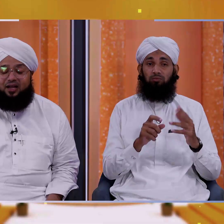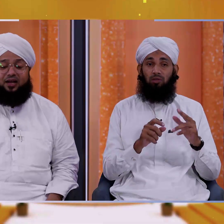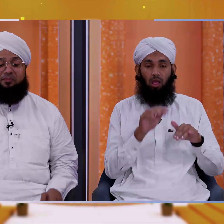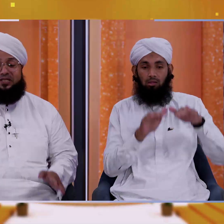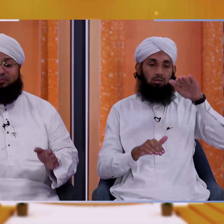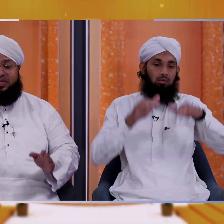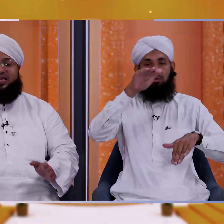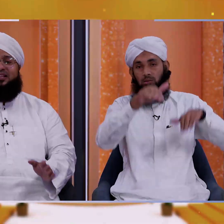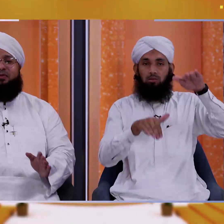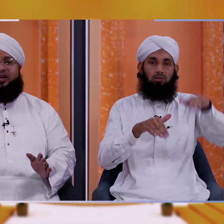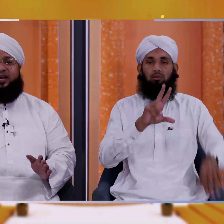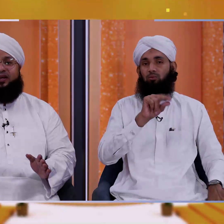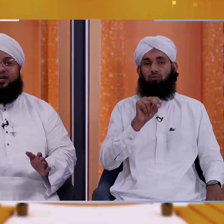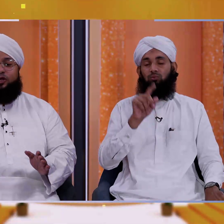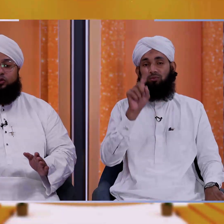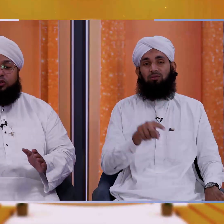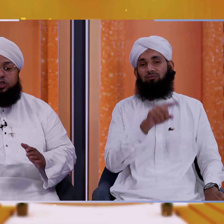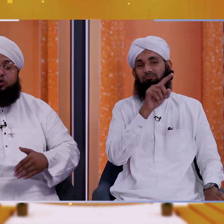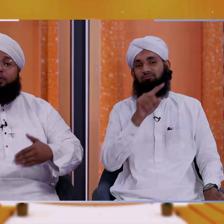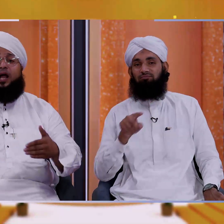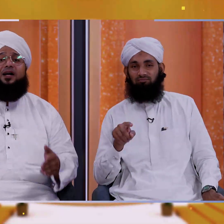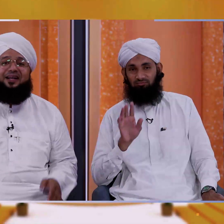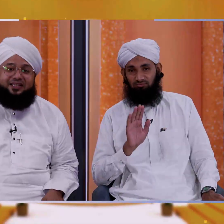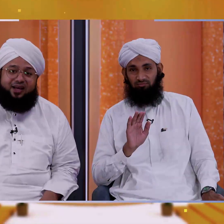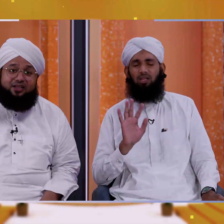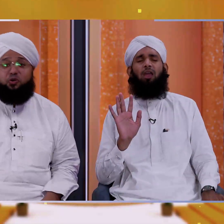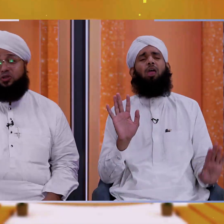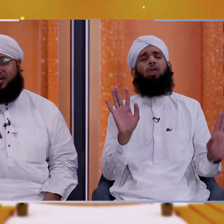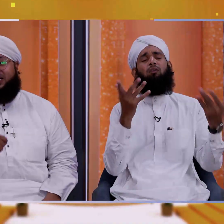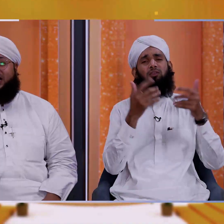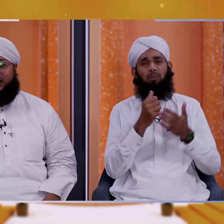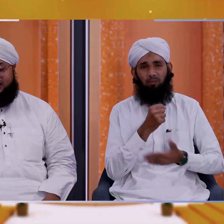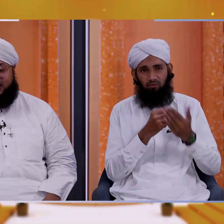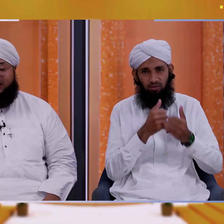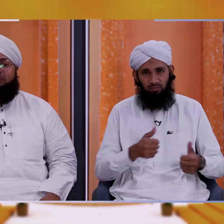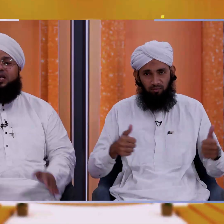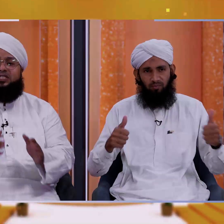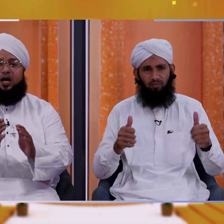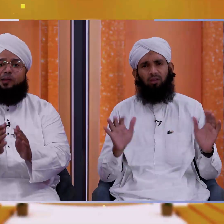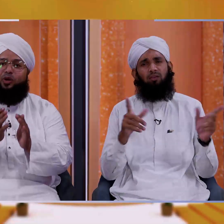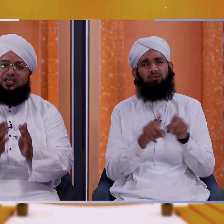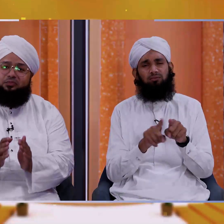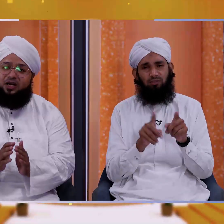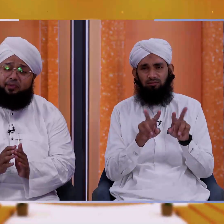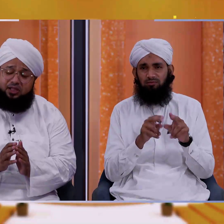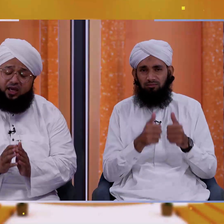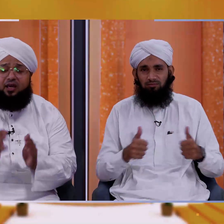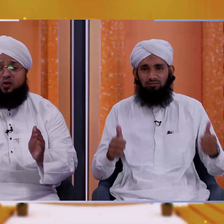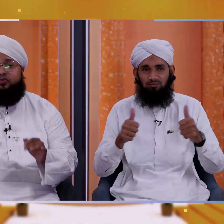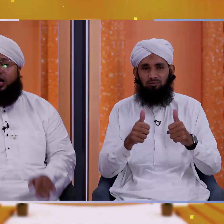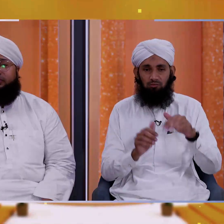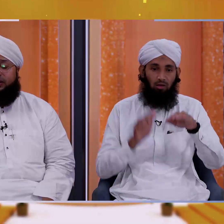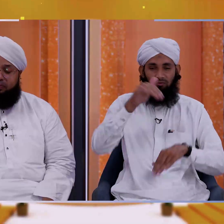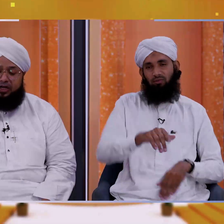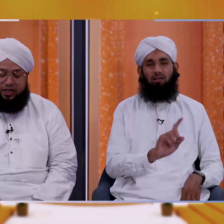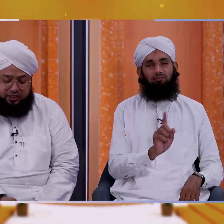چاہیے. اگر ہم کسی مجلس کے اندر بھی بیٹھے ہیں تو کسی کو پھلانگ کر نہ جائیں, کسی کو دھکا دے کر نہ جائیں, بلکہ جہاں مناسب جگہ ملتی ہے